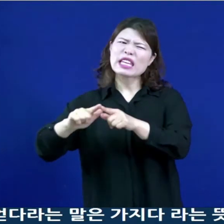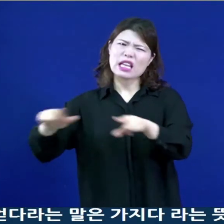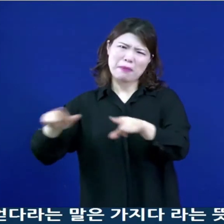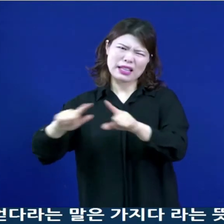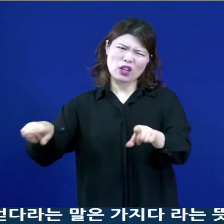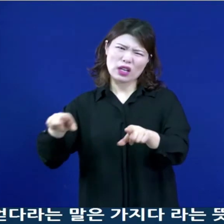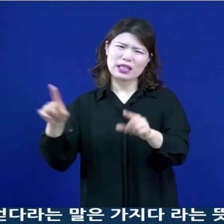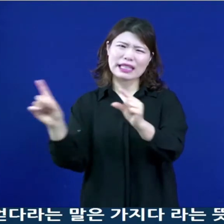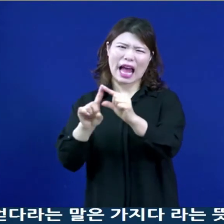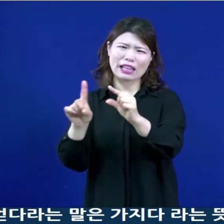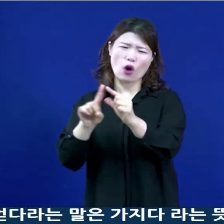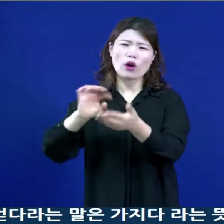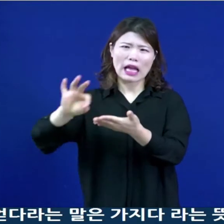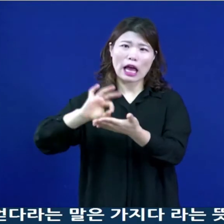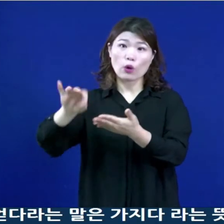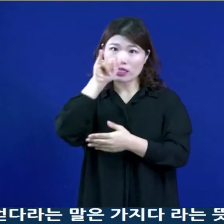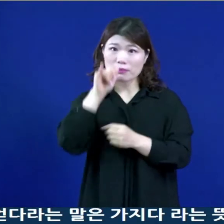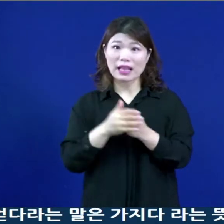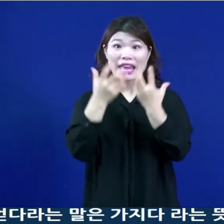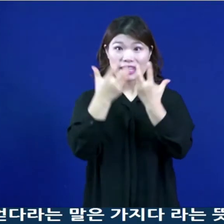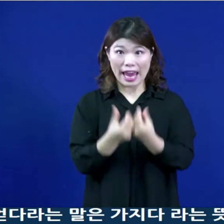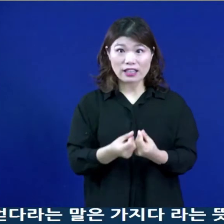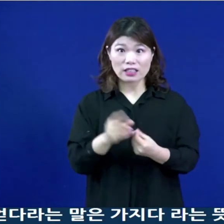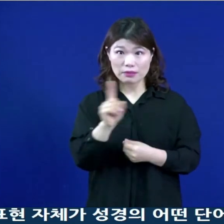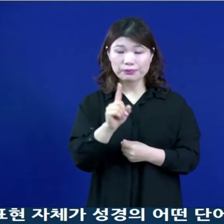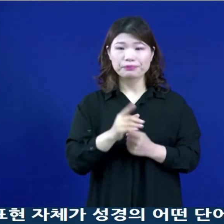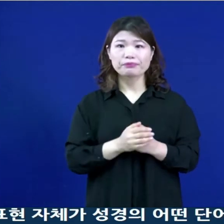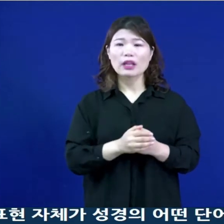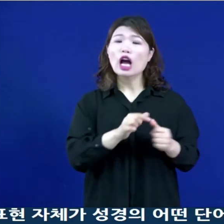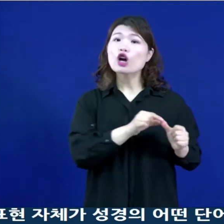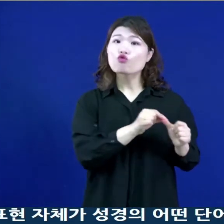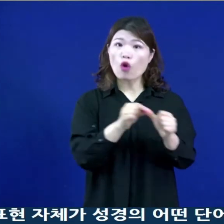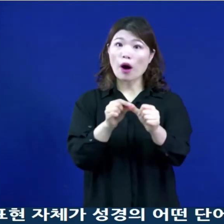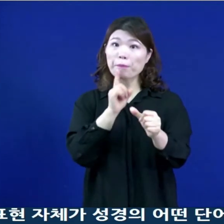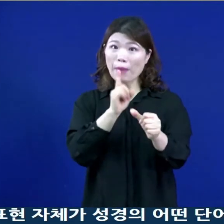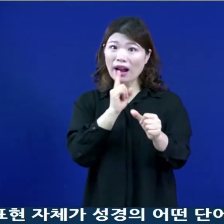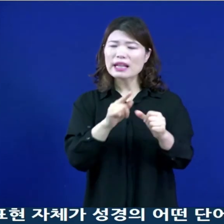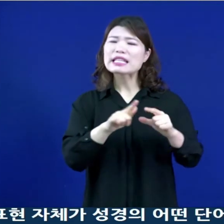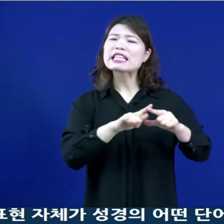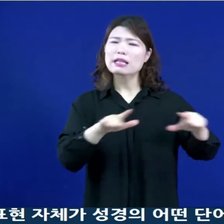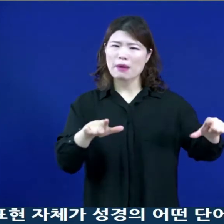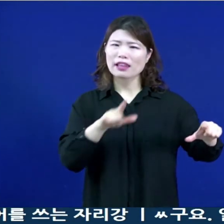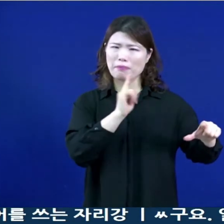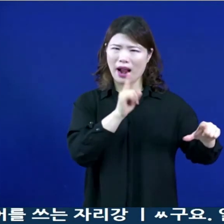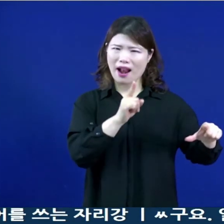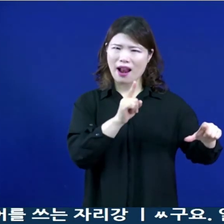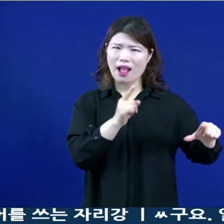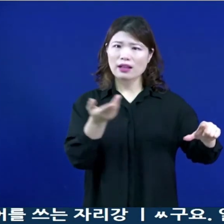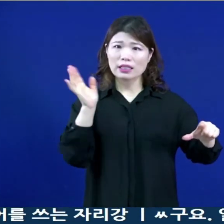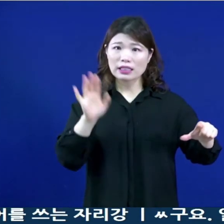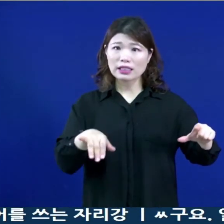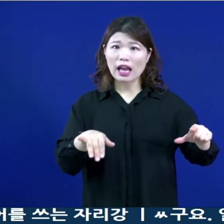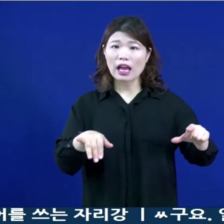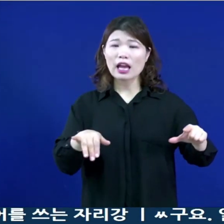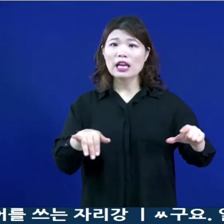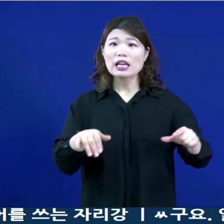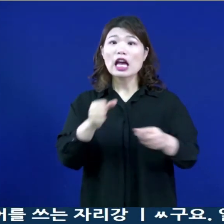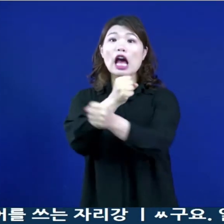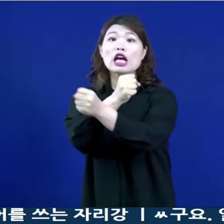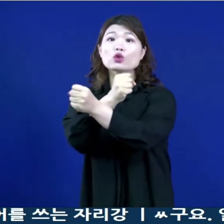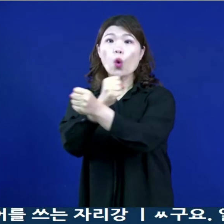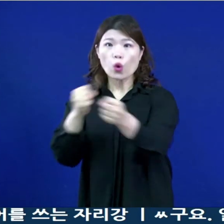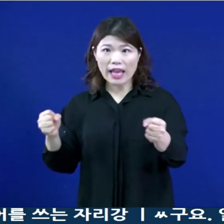있습니다. 그러니까 예를 들면 구원이란 말은 일반적인 용어죠. 그런데 속량 이렇게